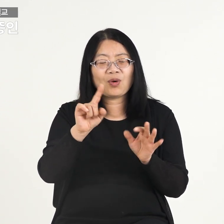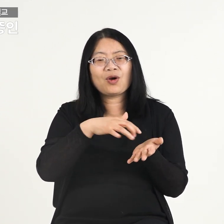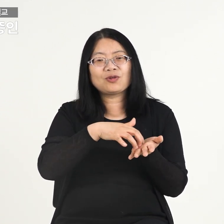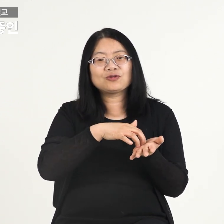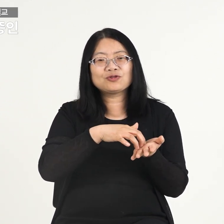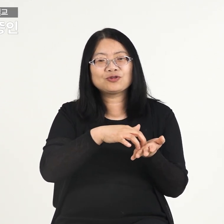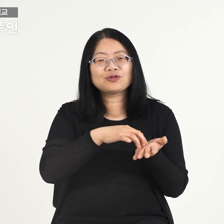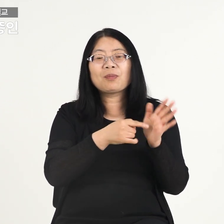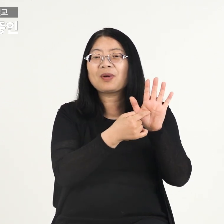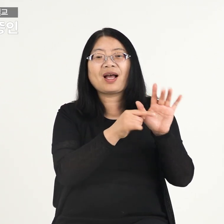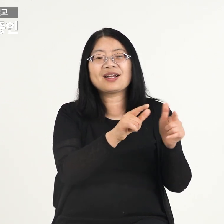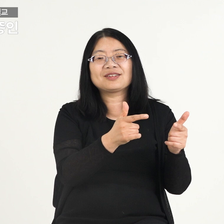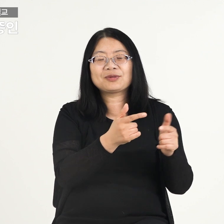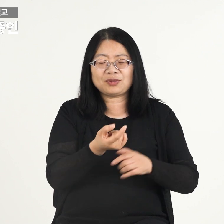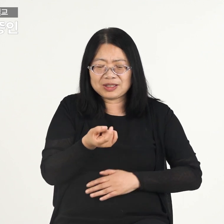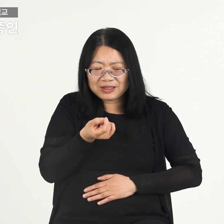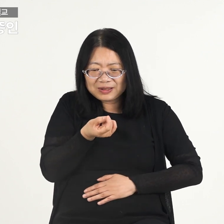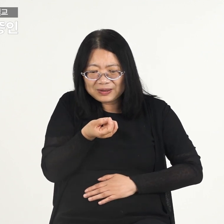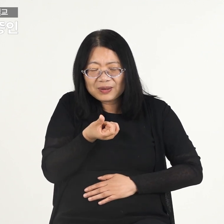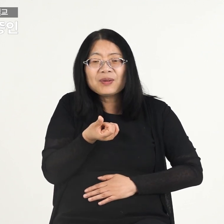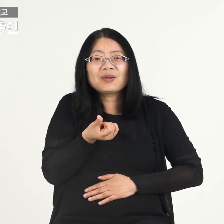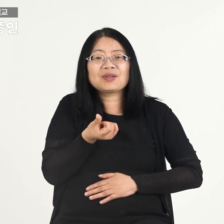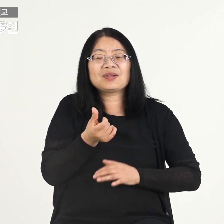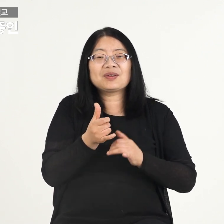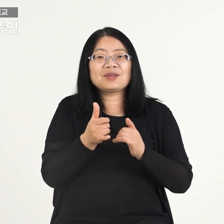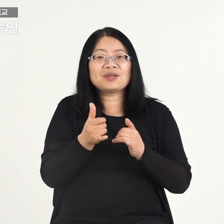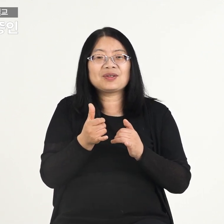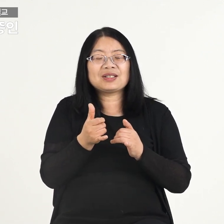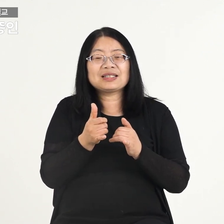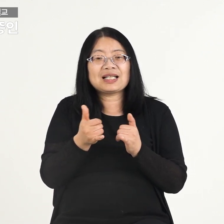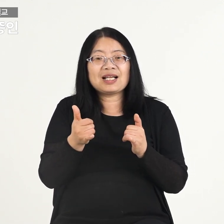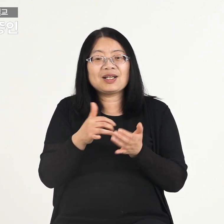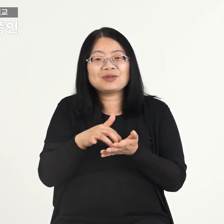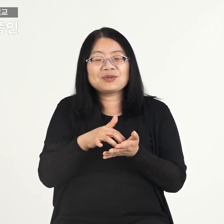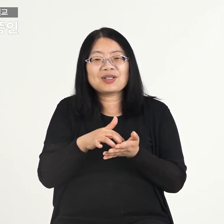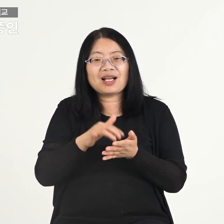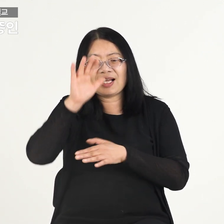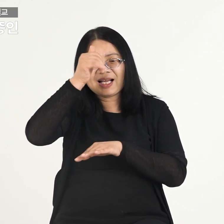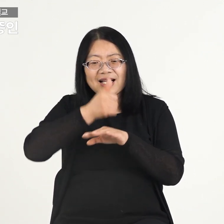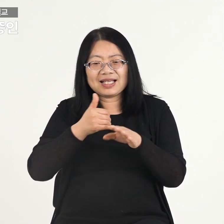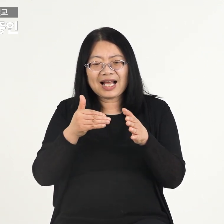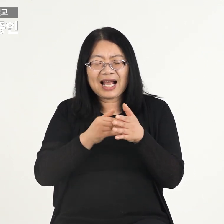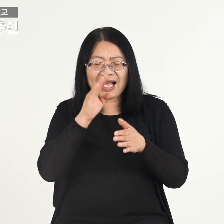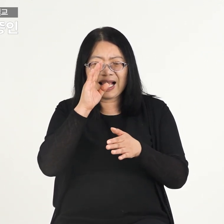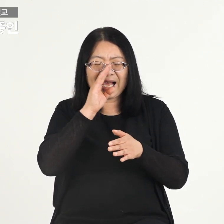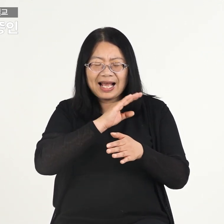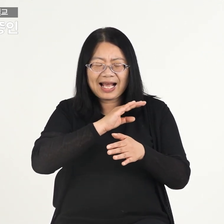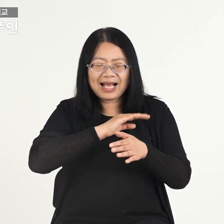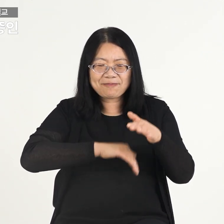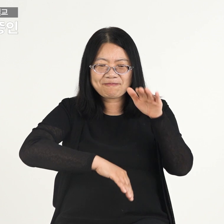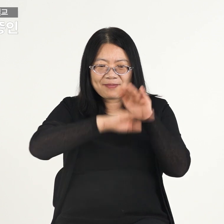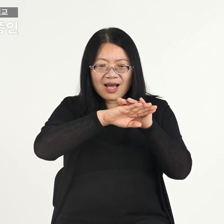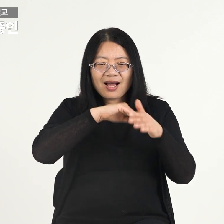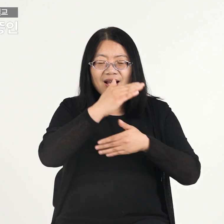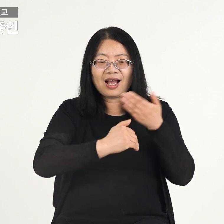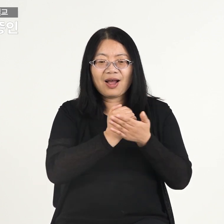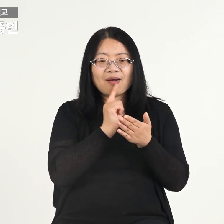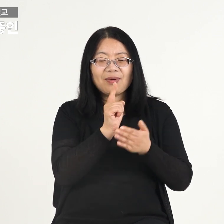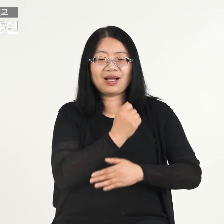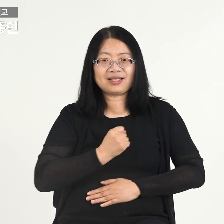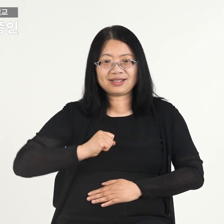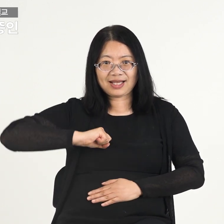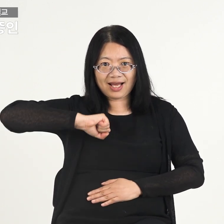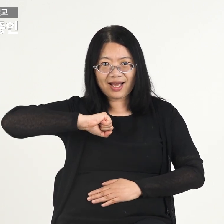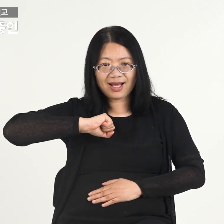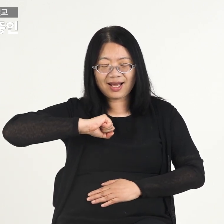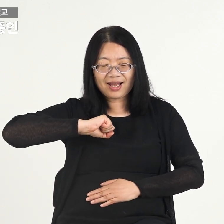1을 얘기하는 게 아니에요. 적은 수가 끝까지 악행을 저지르고 하나님의 말씀을 거역하고